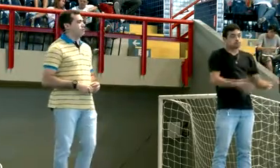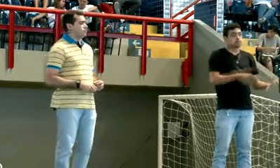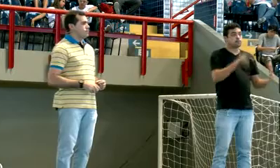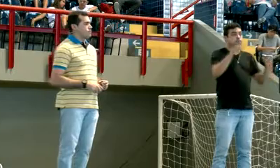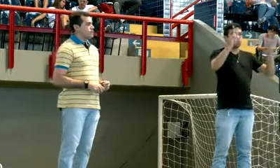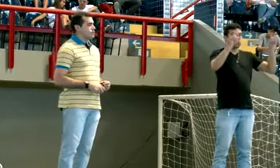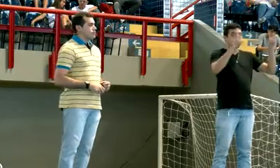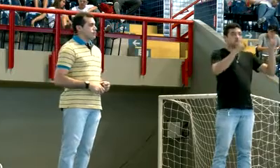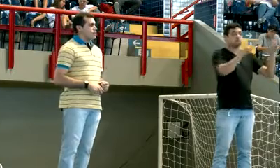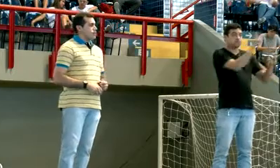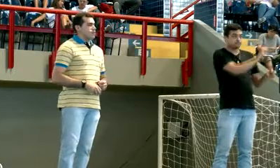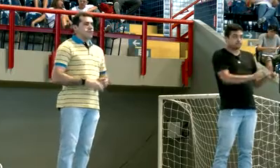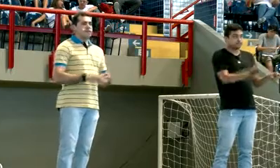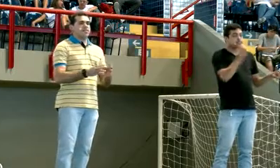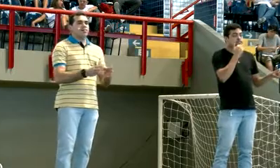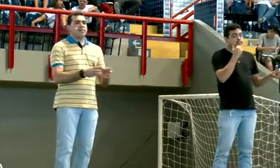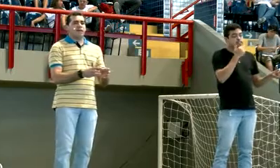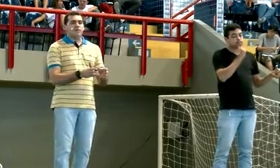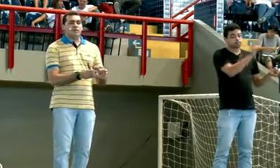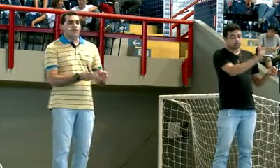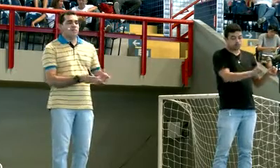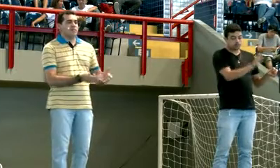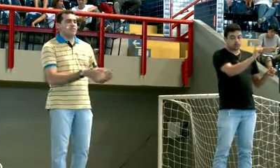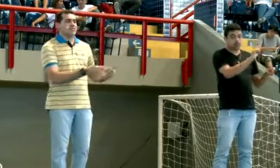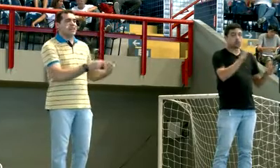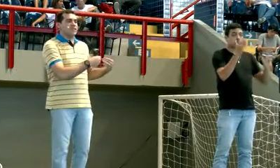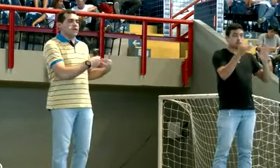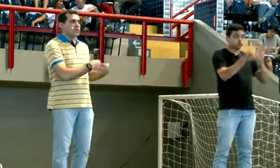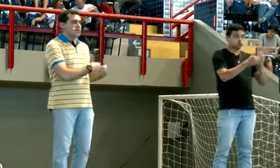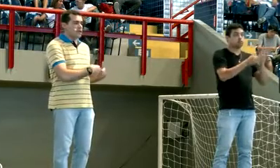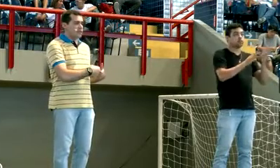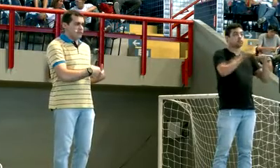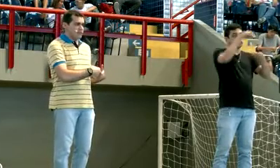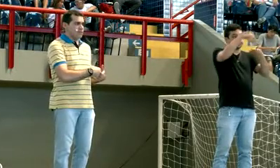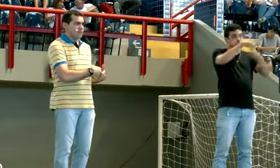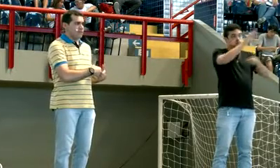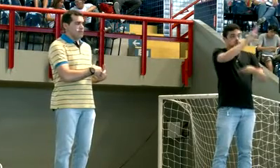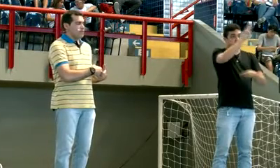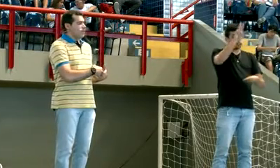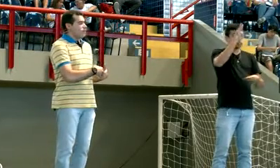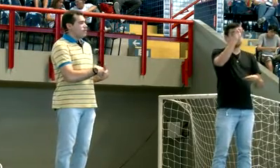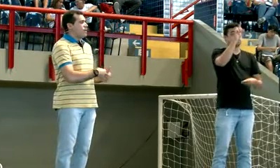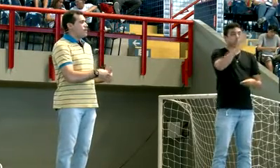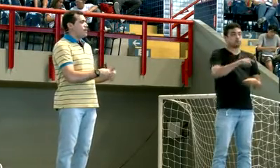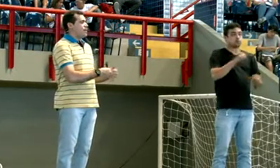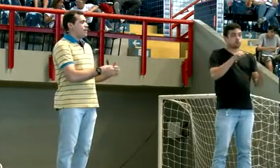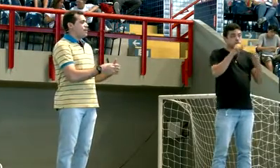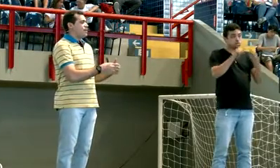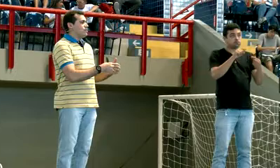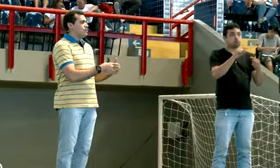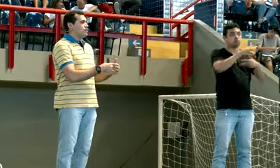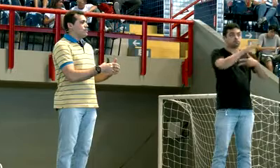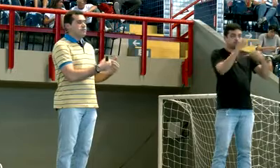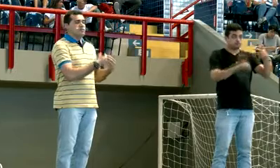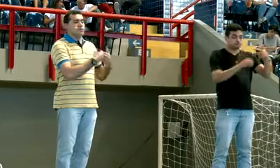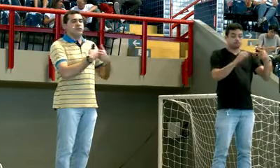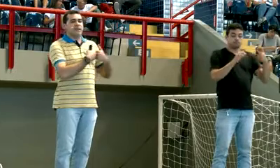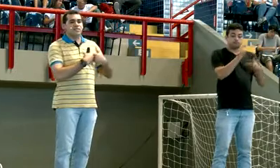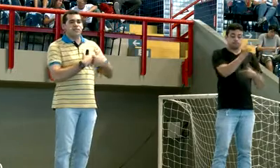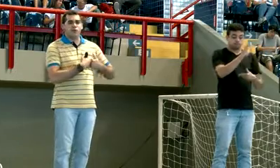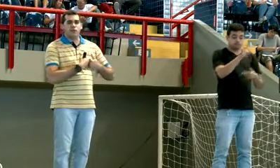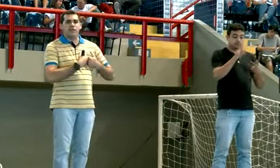pichação. Todo esse material aqui vai estar no site do Academia Enem, vai estar